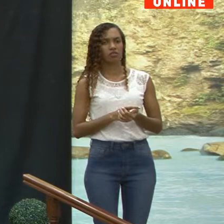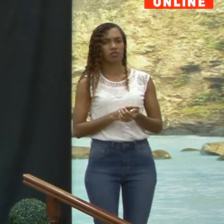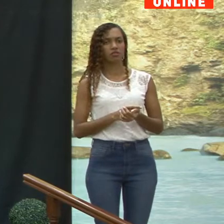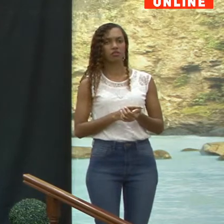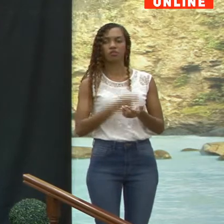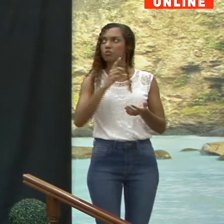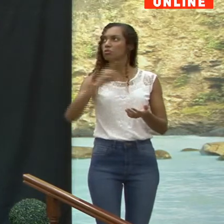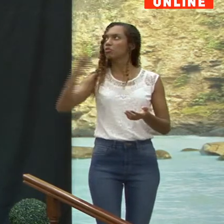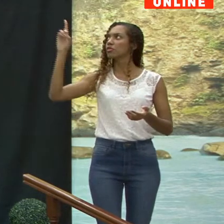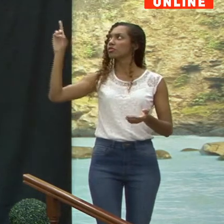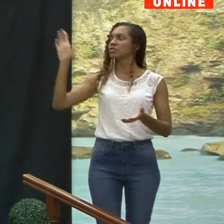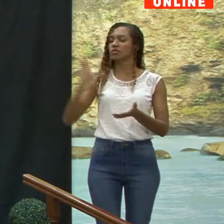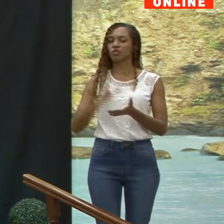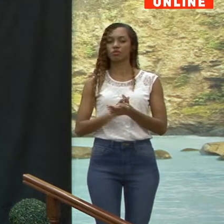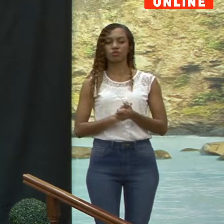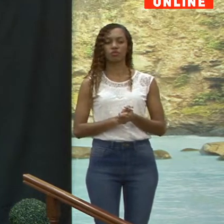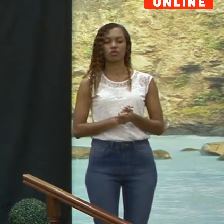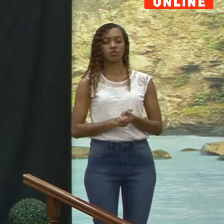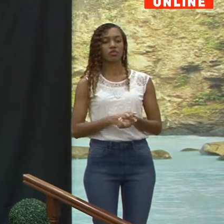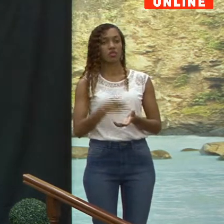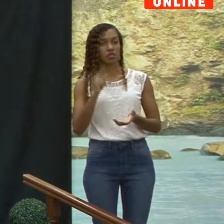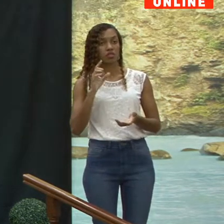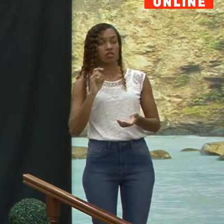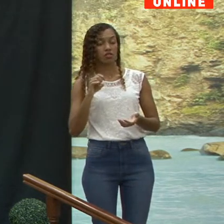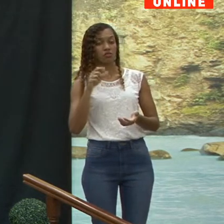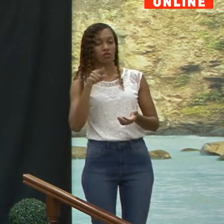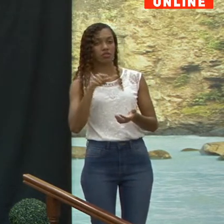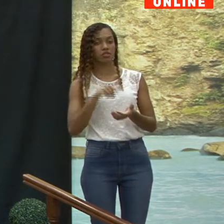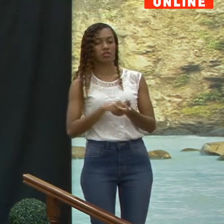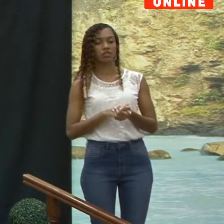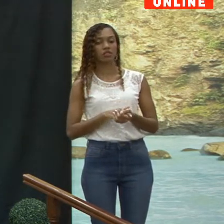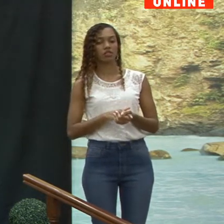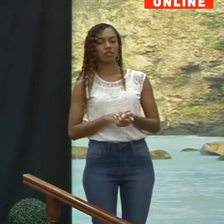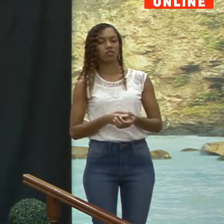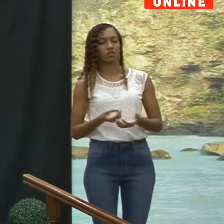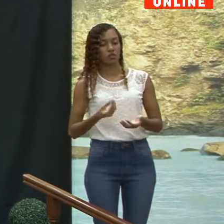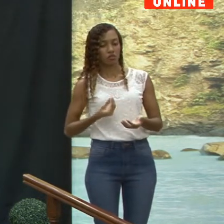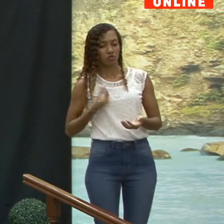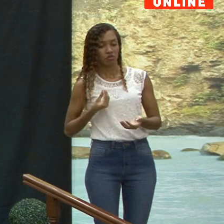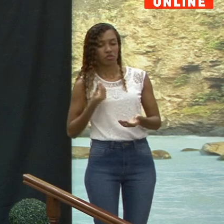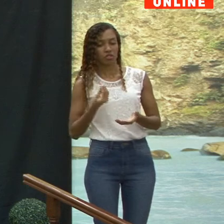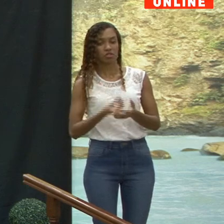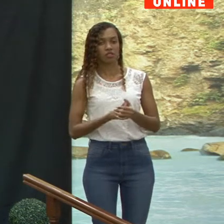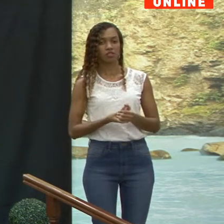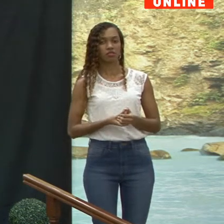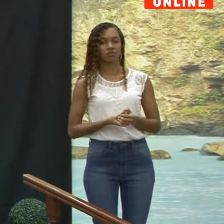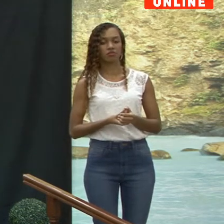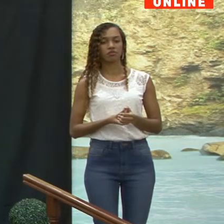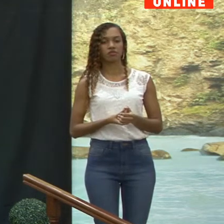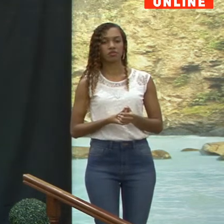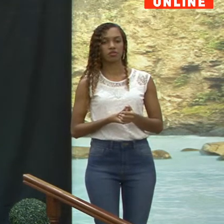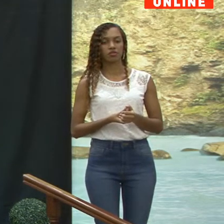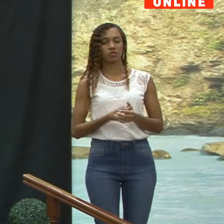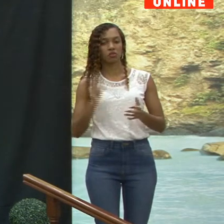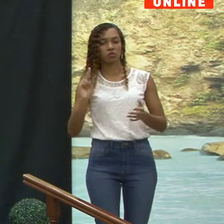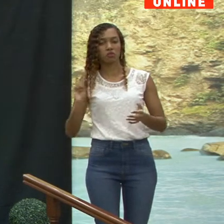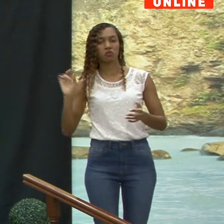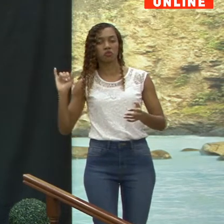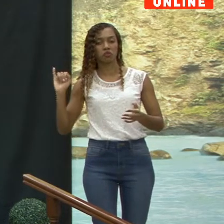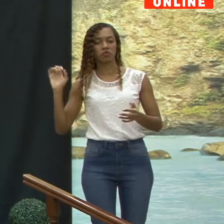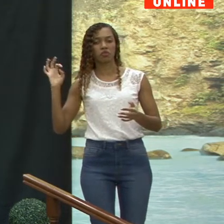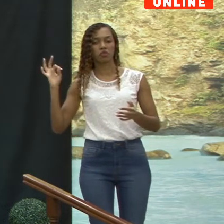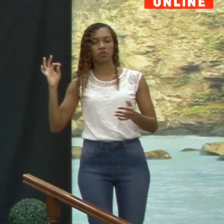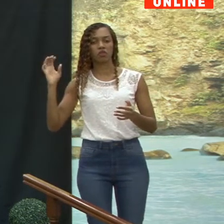se você tem expectativa de vida, expectativa de vitória, se tem esperança que vem